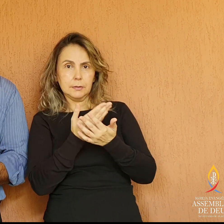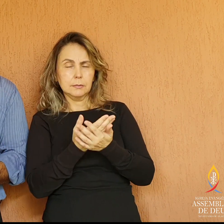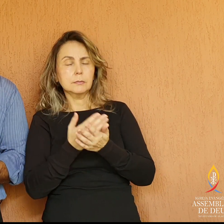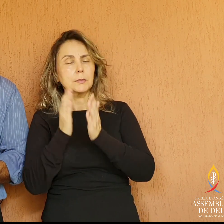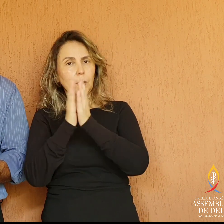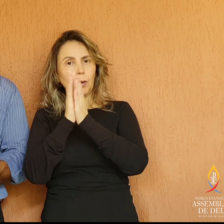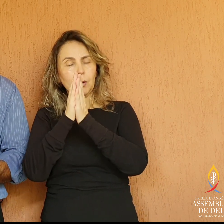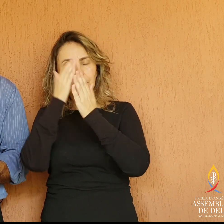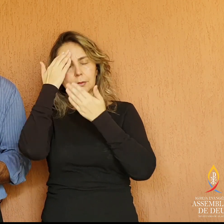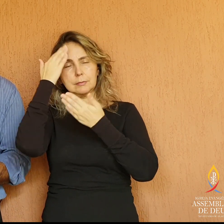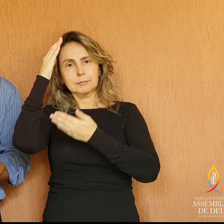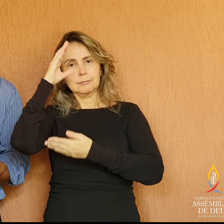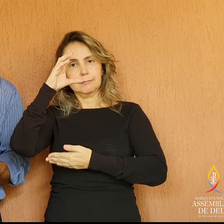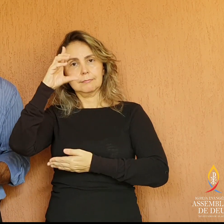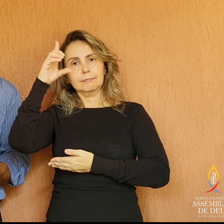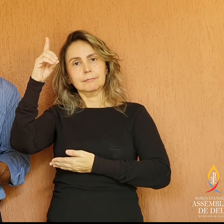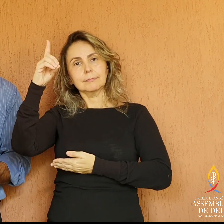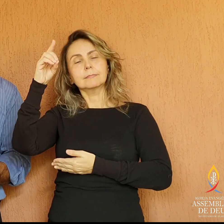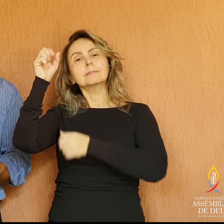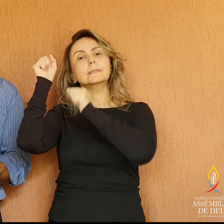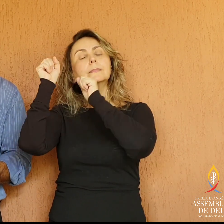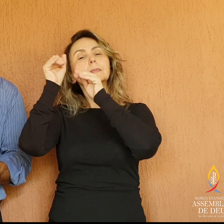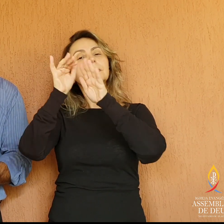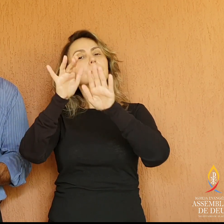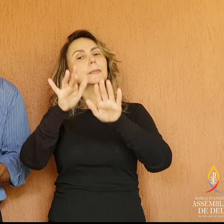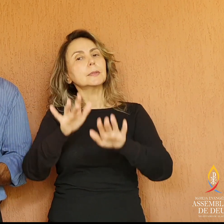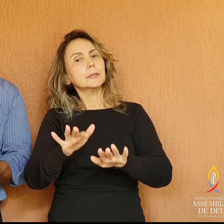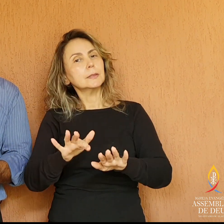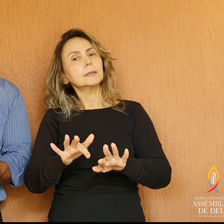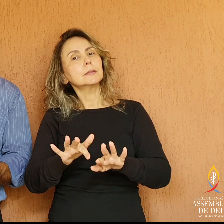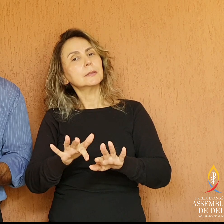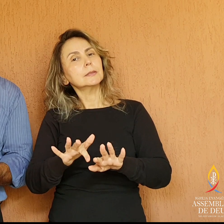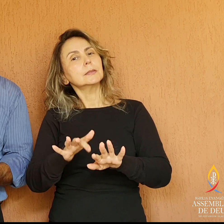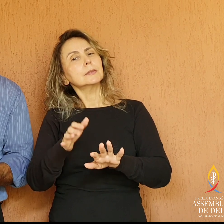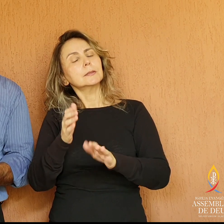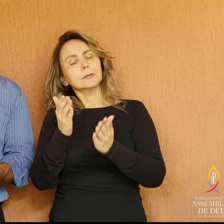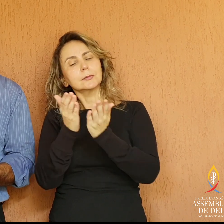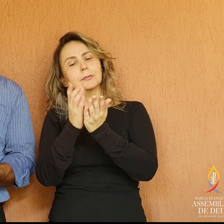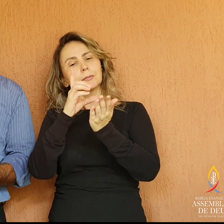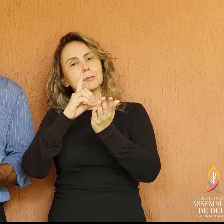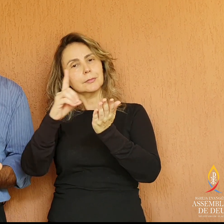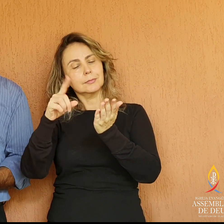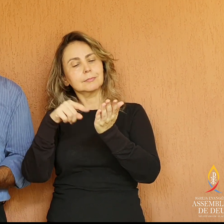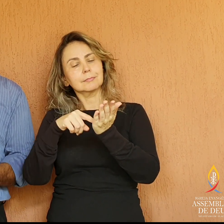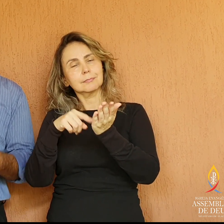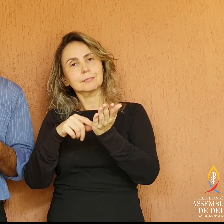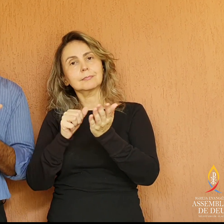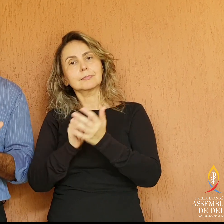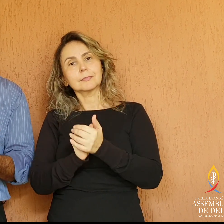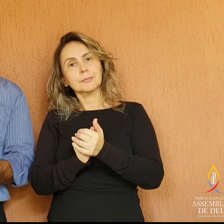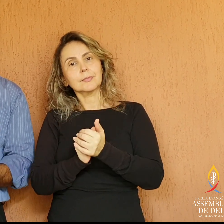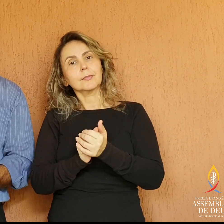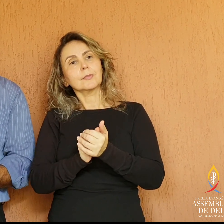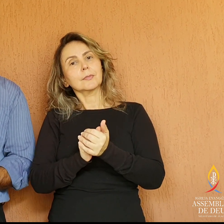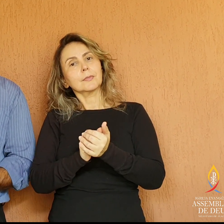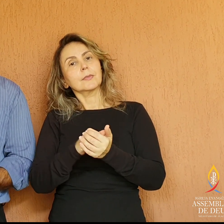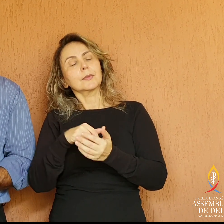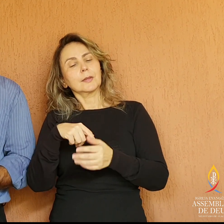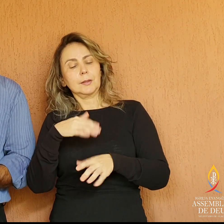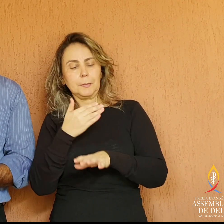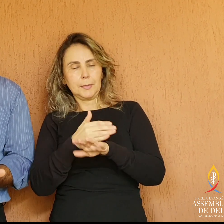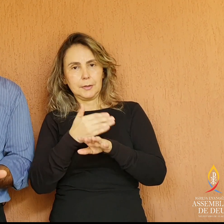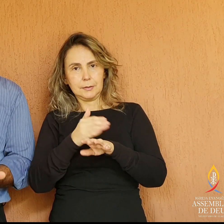orar agradecendo a Deus pela bênção da sua palavra sobre a nossa vida, fazendo efeito em nossa